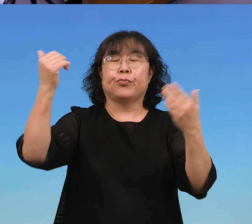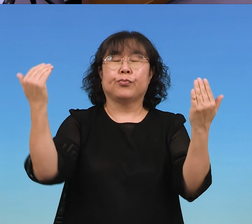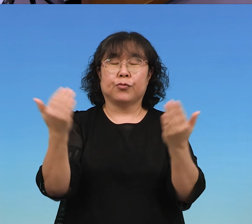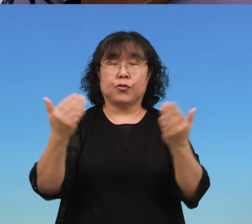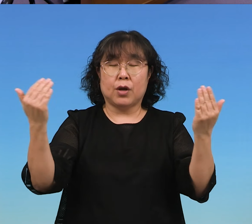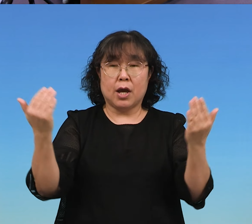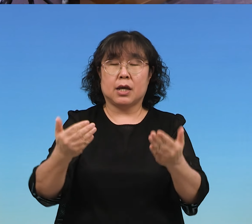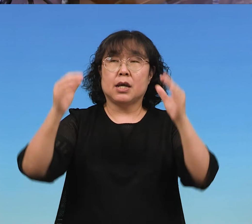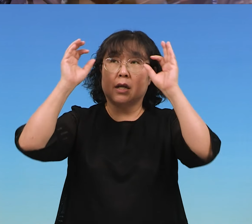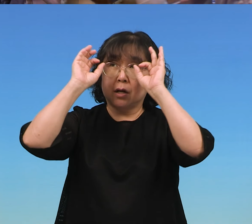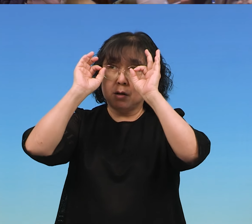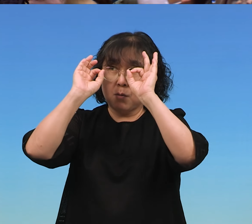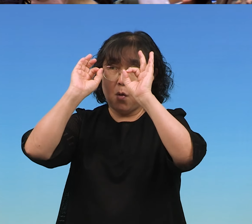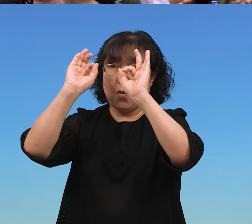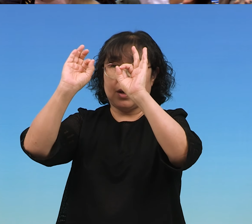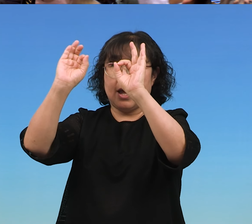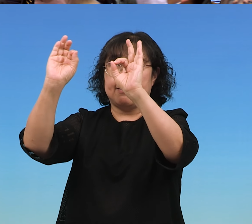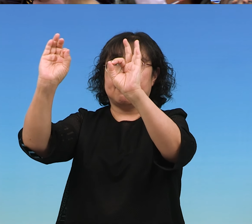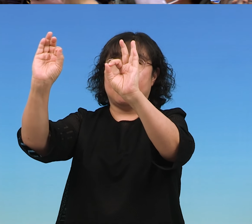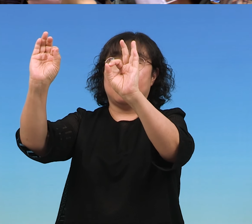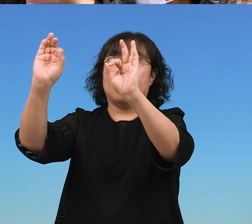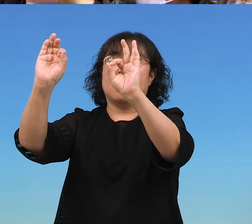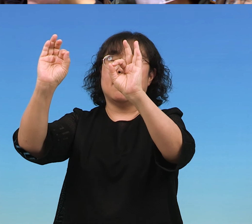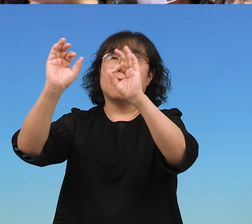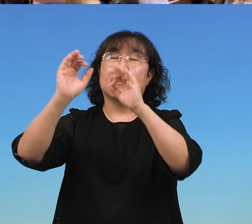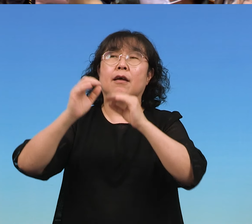주의 일을 보겠네.